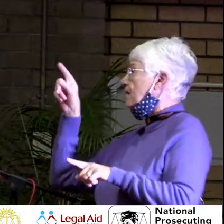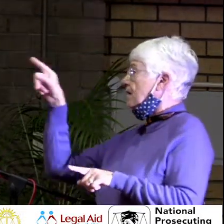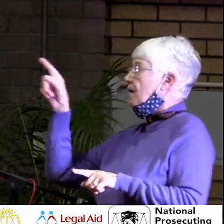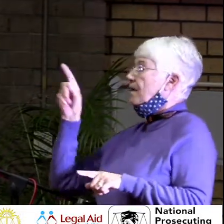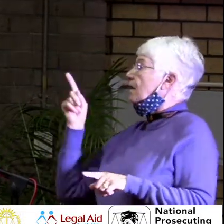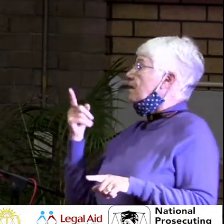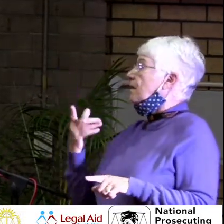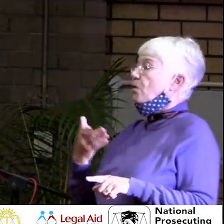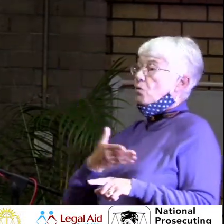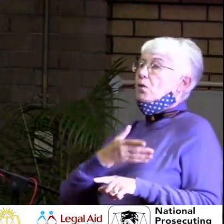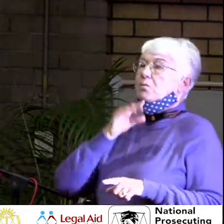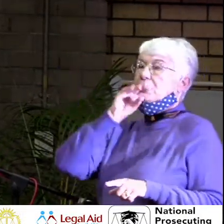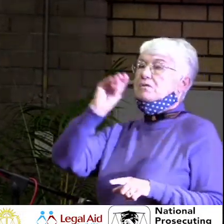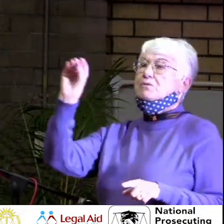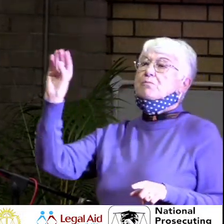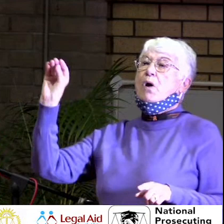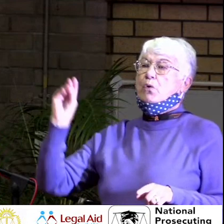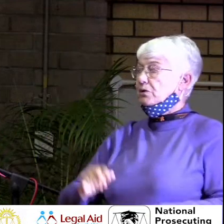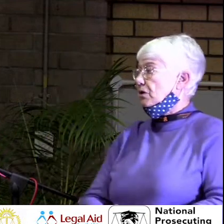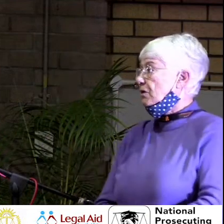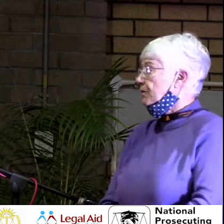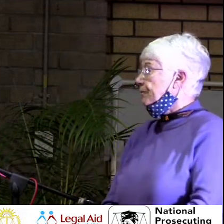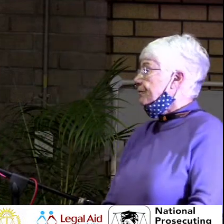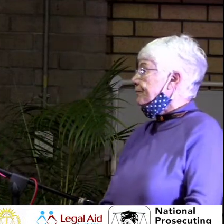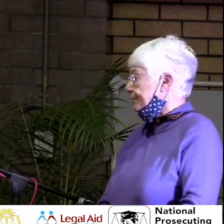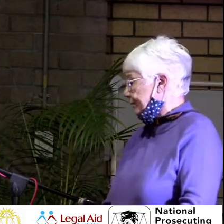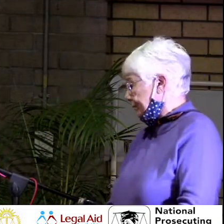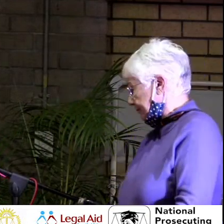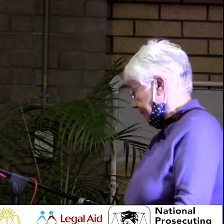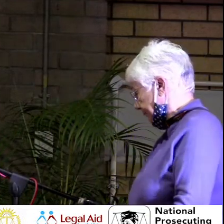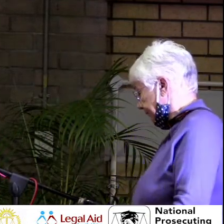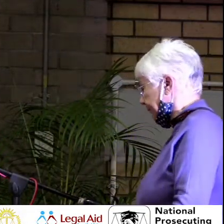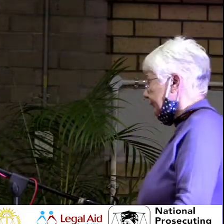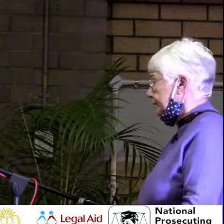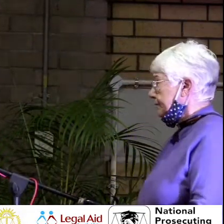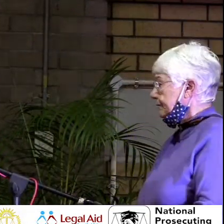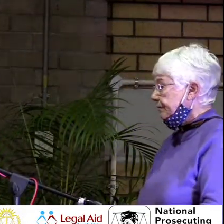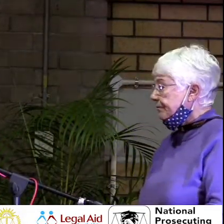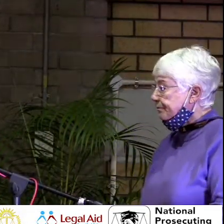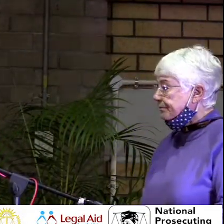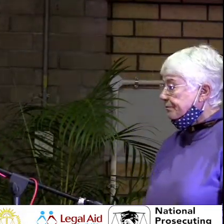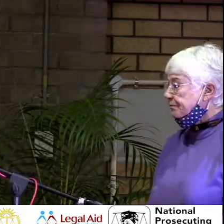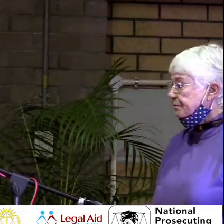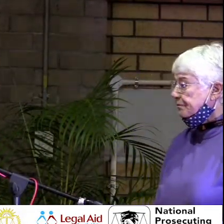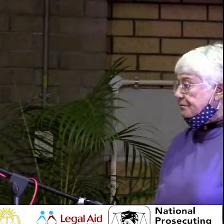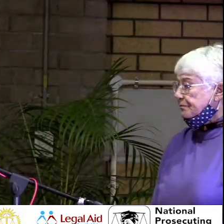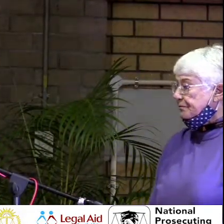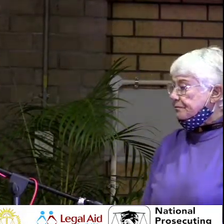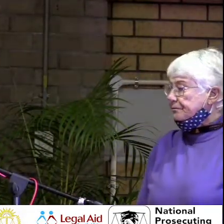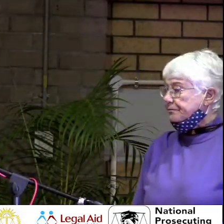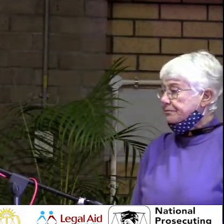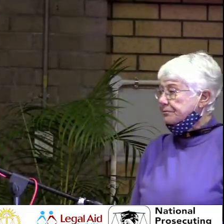nasengqondweni ngenxa kokuba izinto bazibalisayo abantu ziyaxhalabisa.